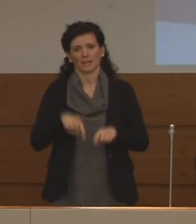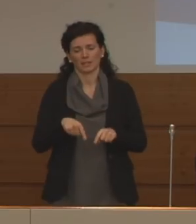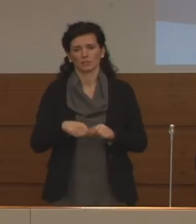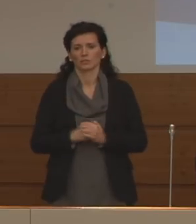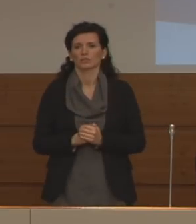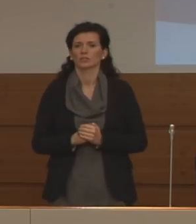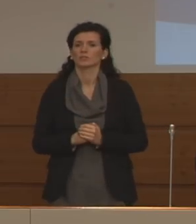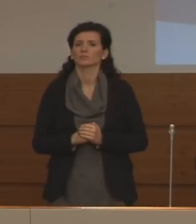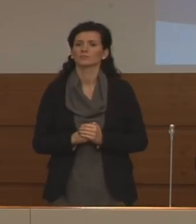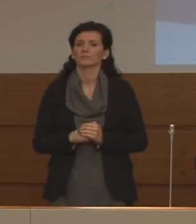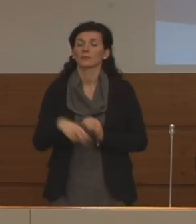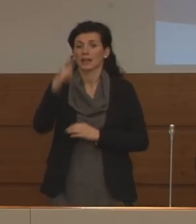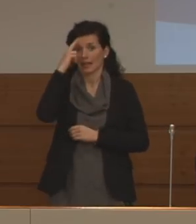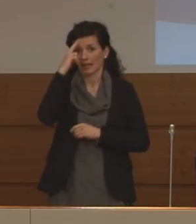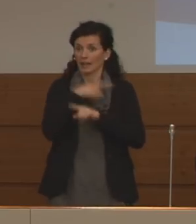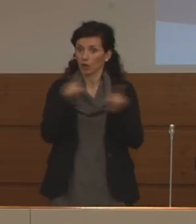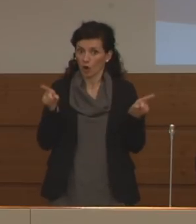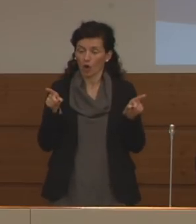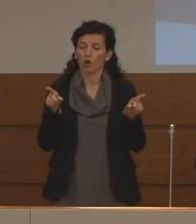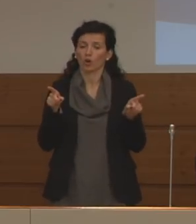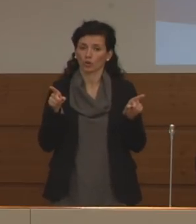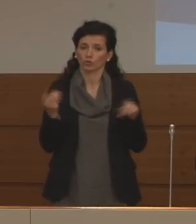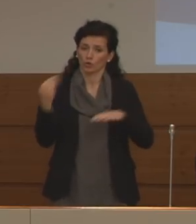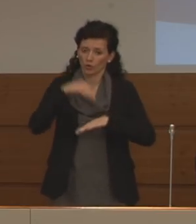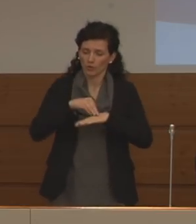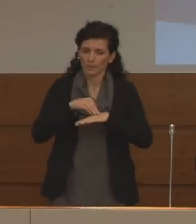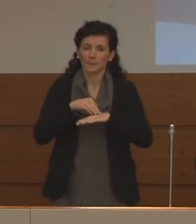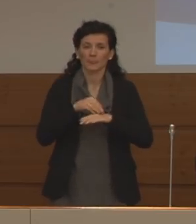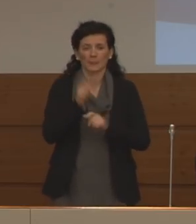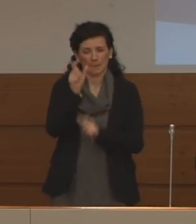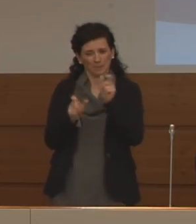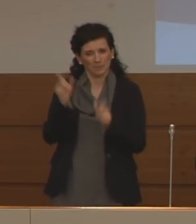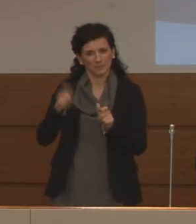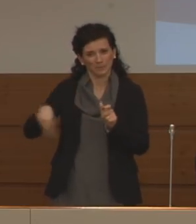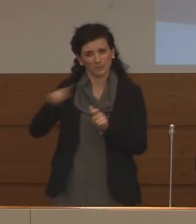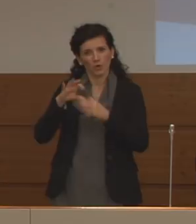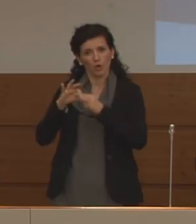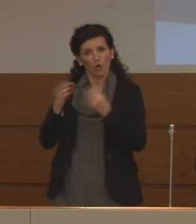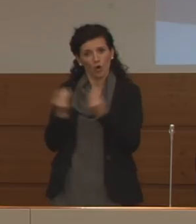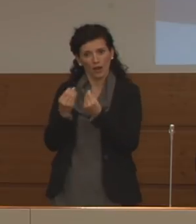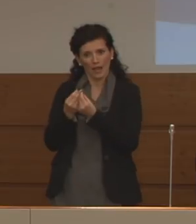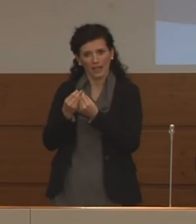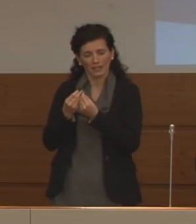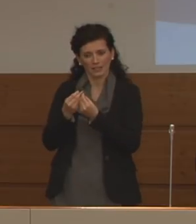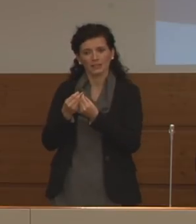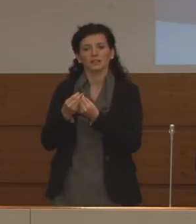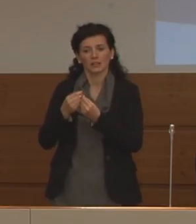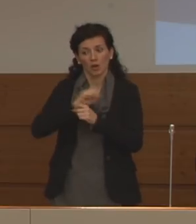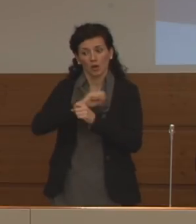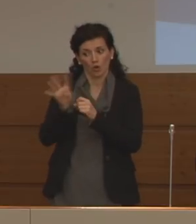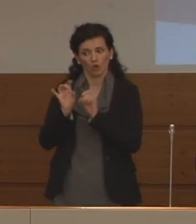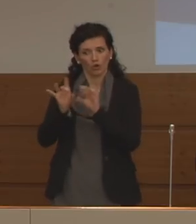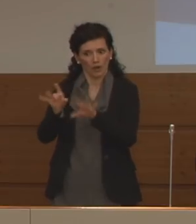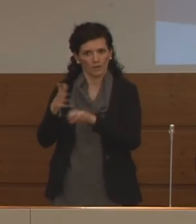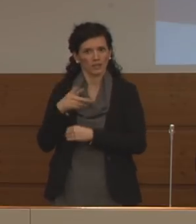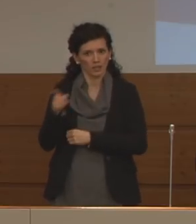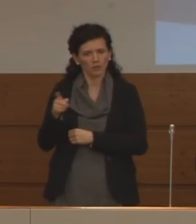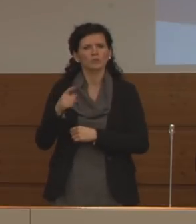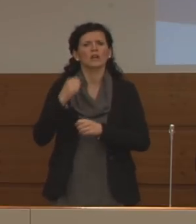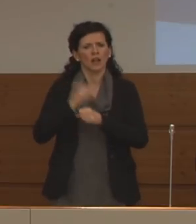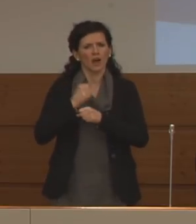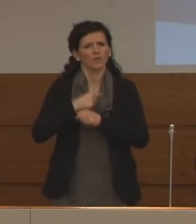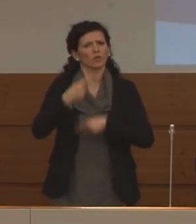i colleghi che sono risultati positivi continua a lavorare dalla propria abitazione